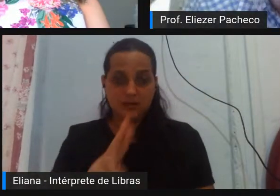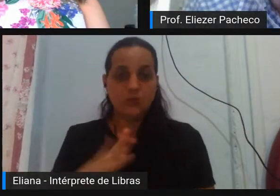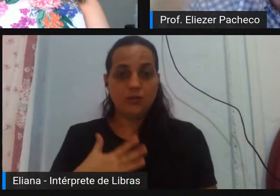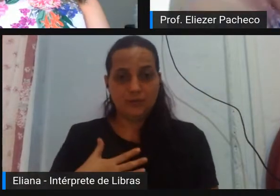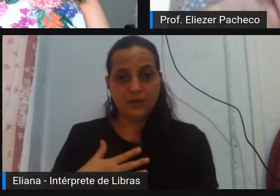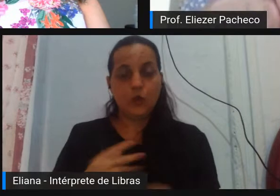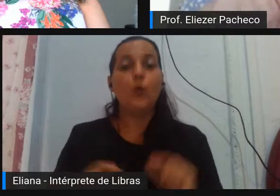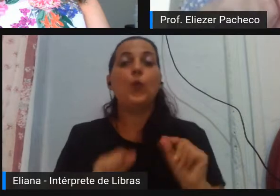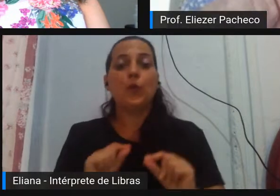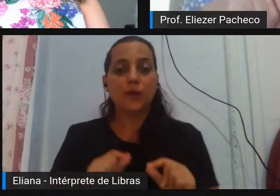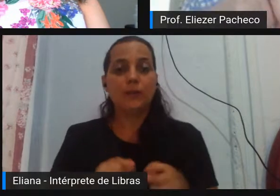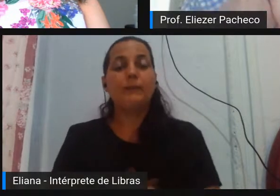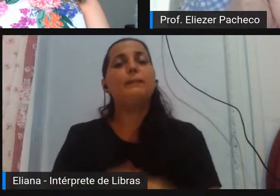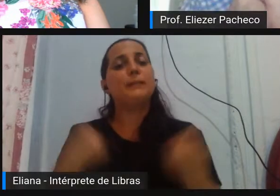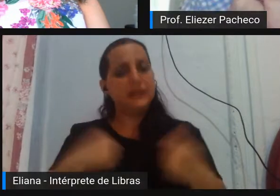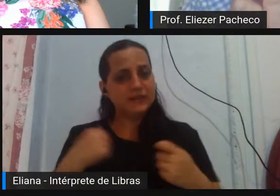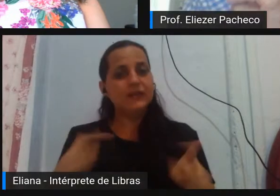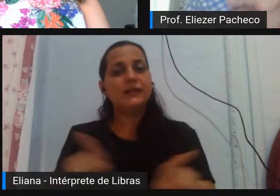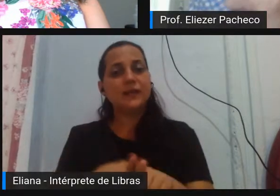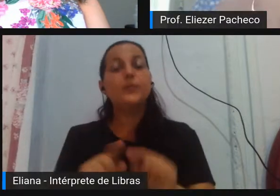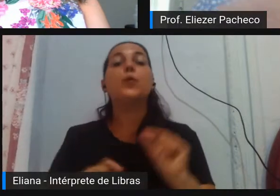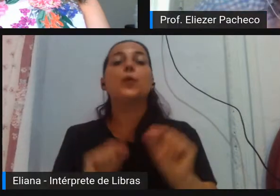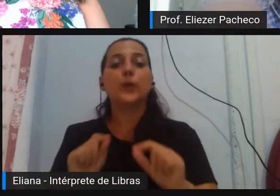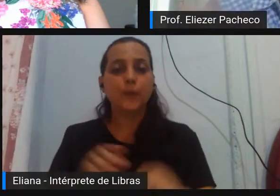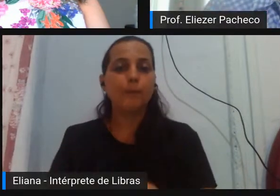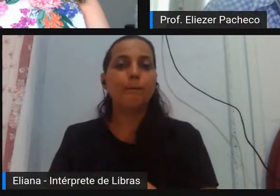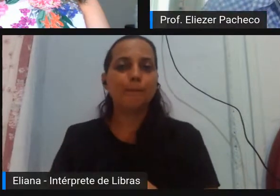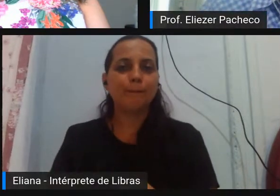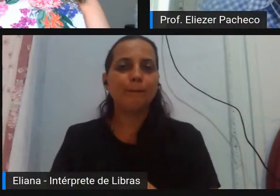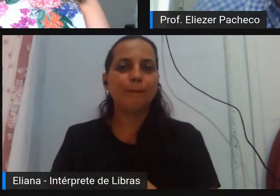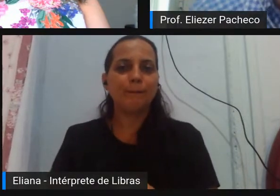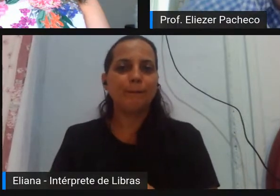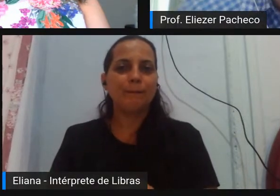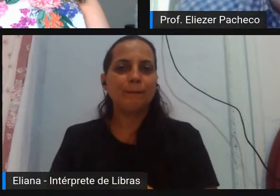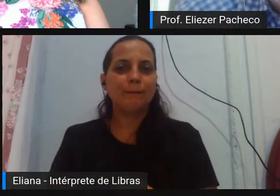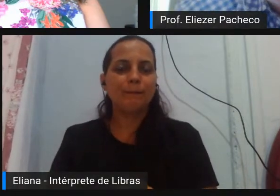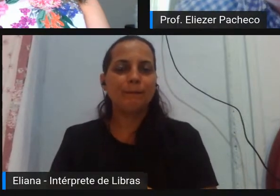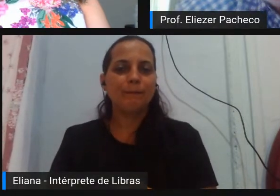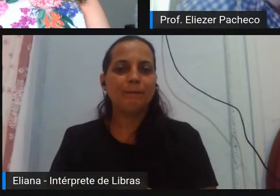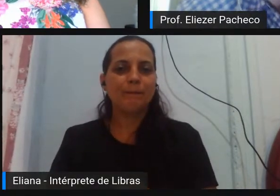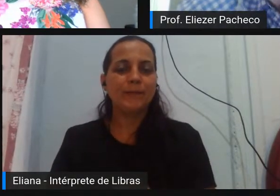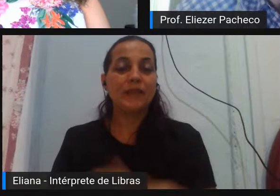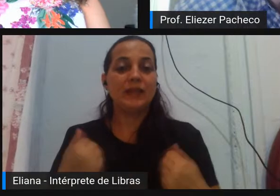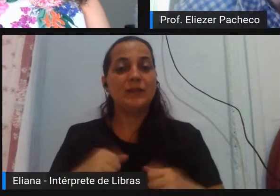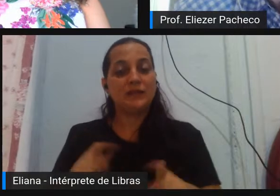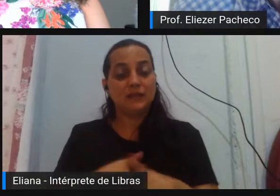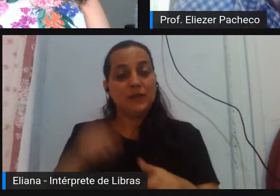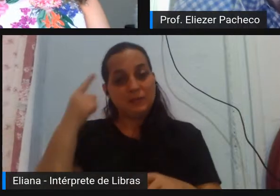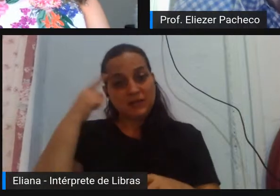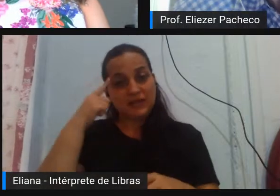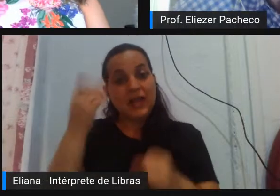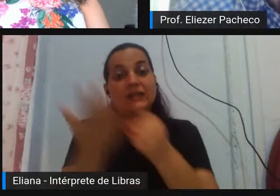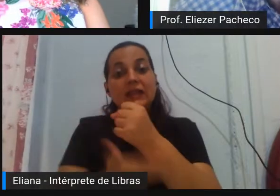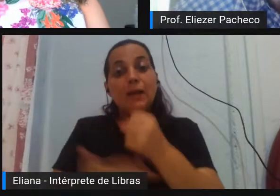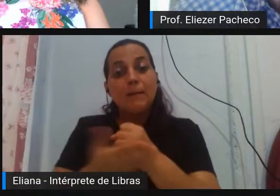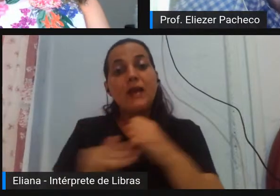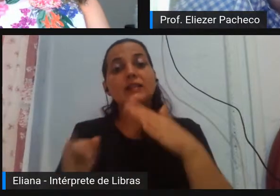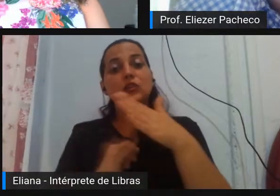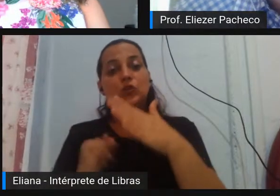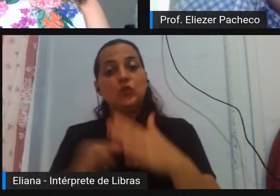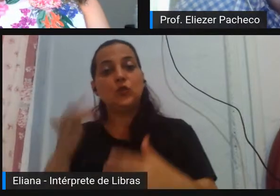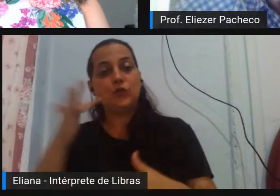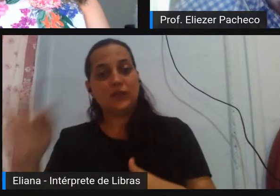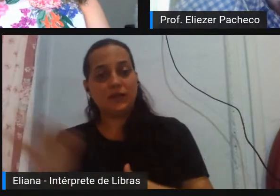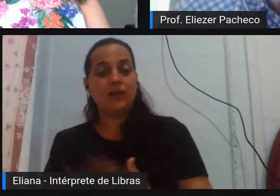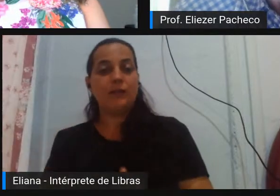tem que ter formação também dos princípios norteadores dos institutos federais. Como eu dizia, o jovem e